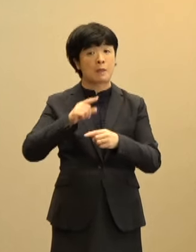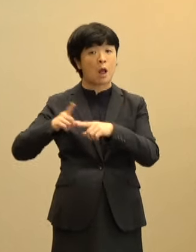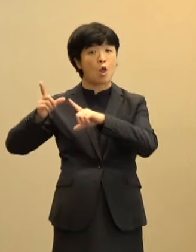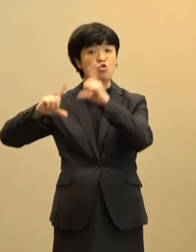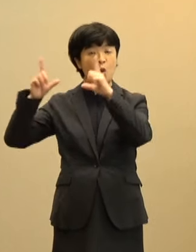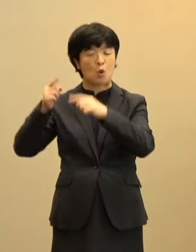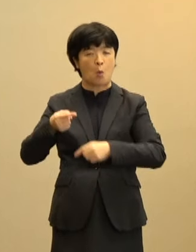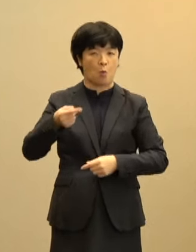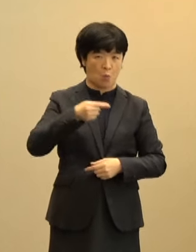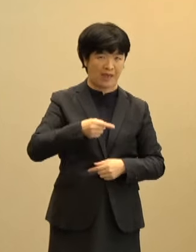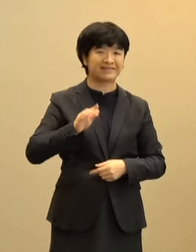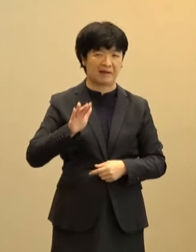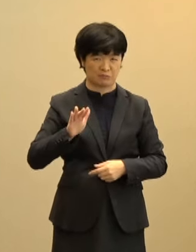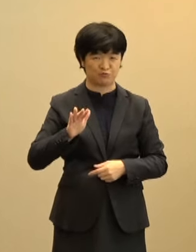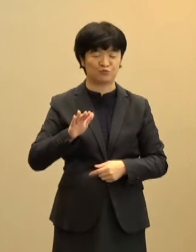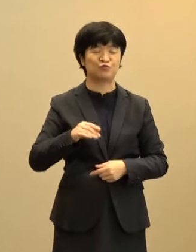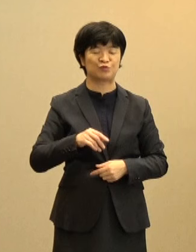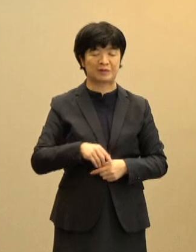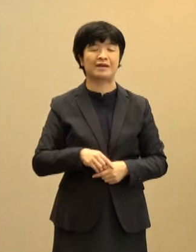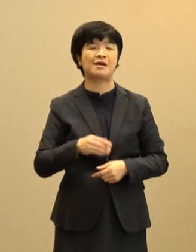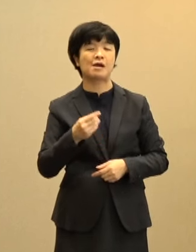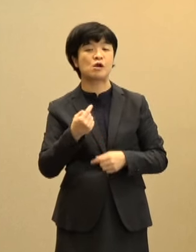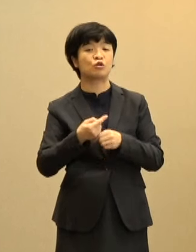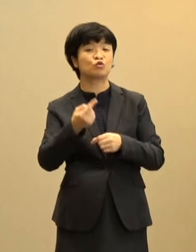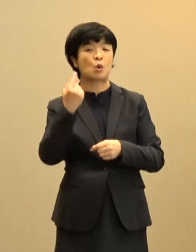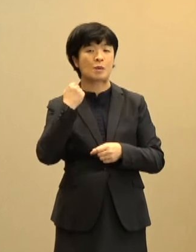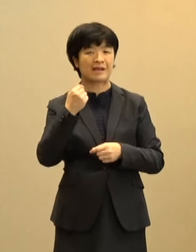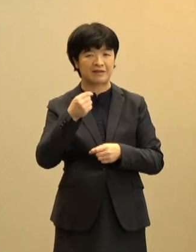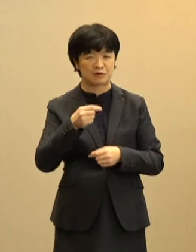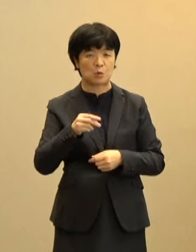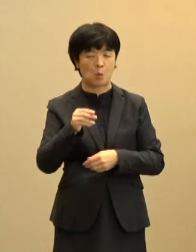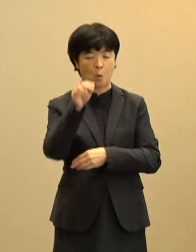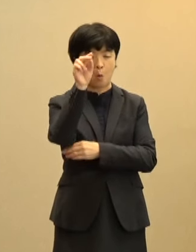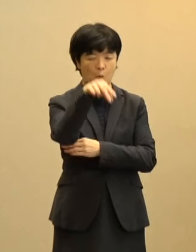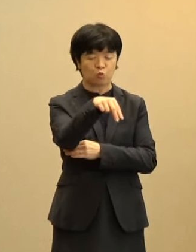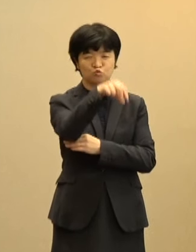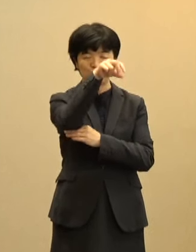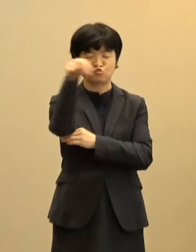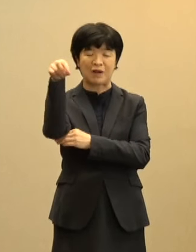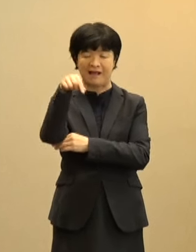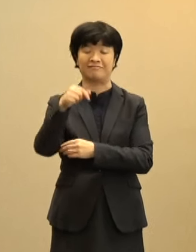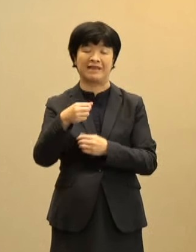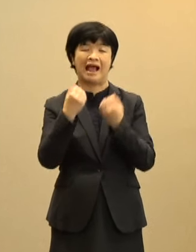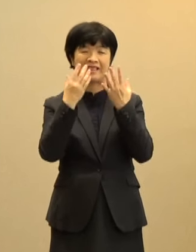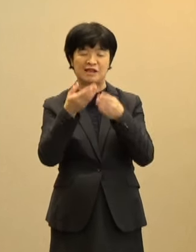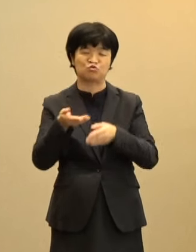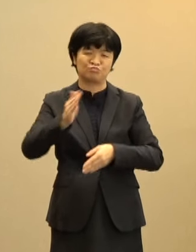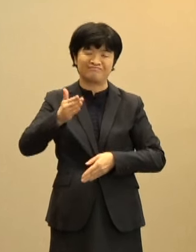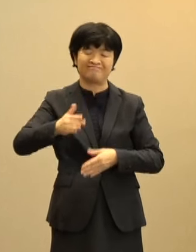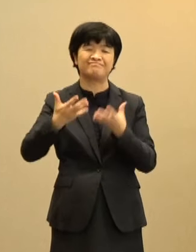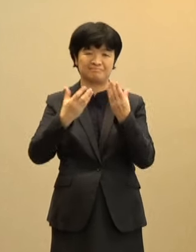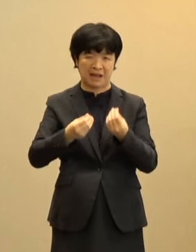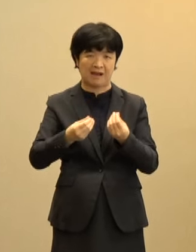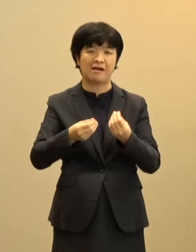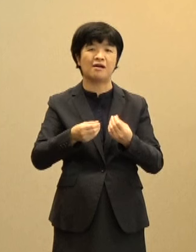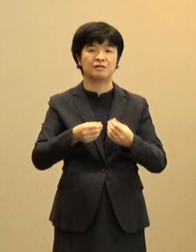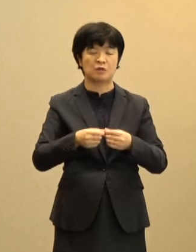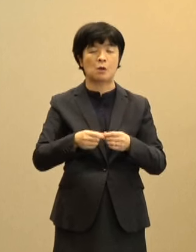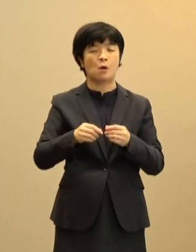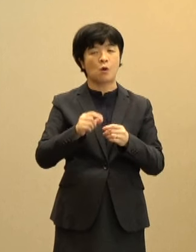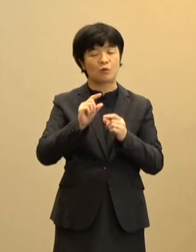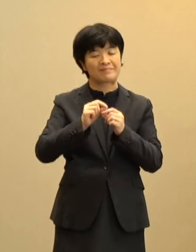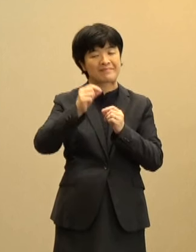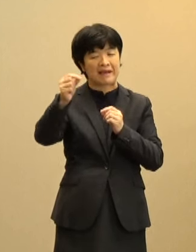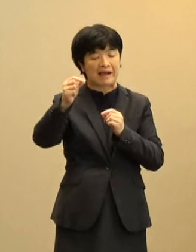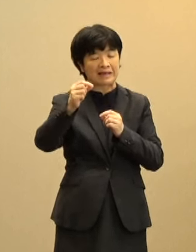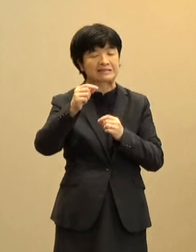と、先ほど申し上げた通りガントリークレーン等のですね、設備投資を行っているということ、それから中長期的にはですね、埠頭の再編整備であ